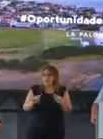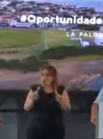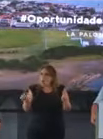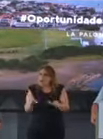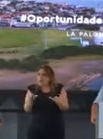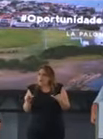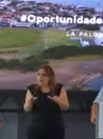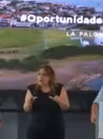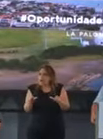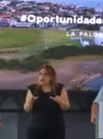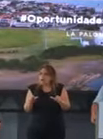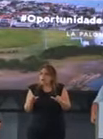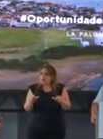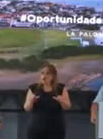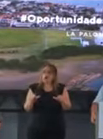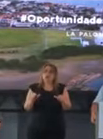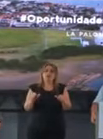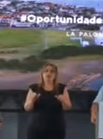convierta